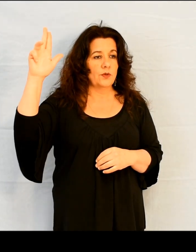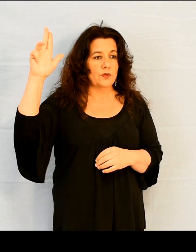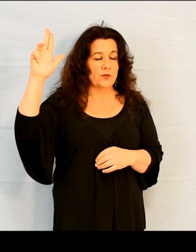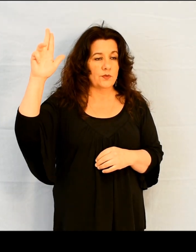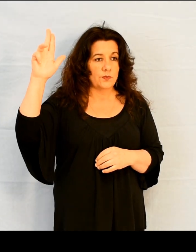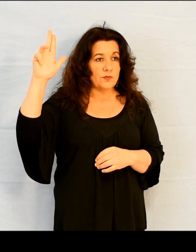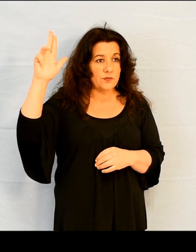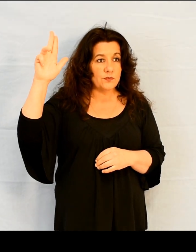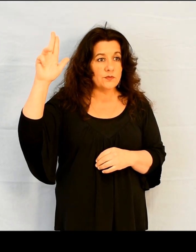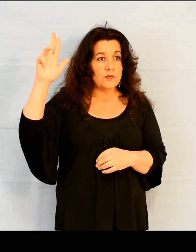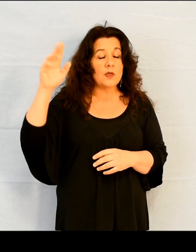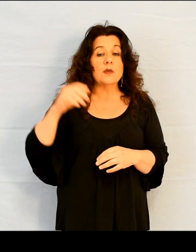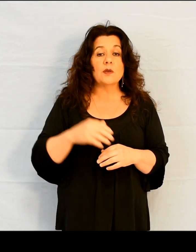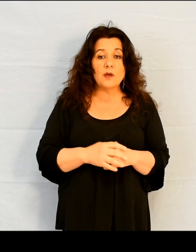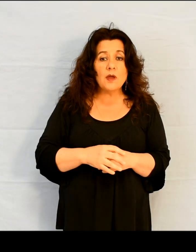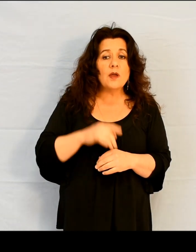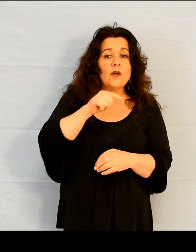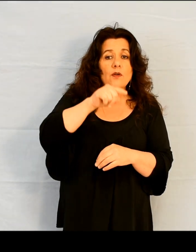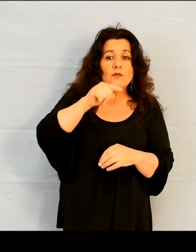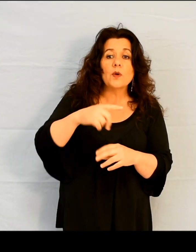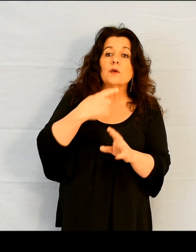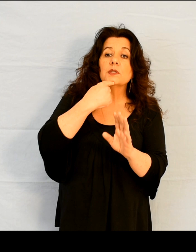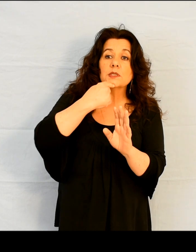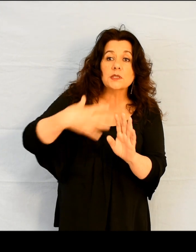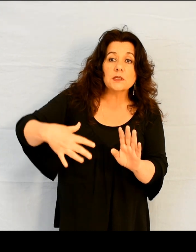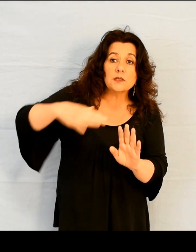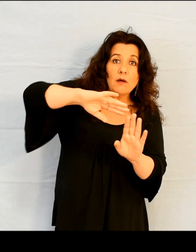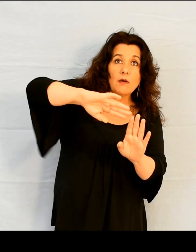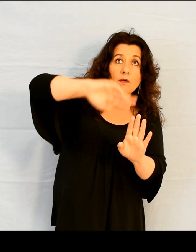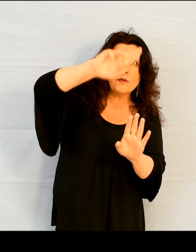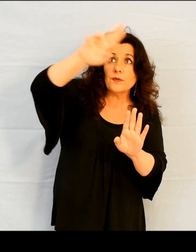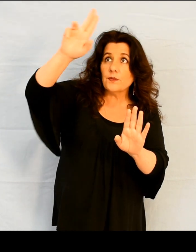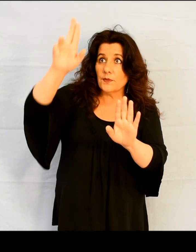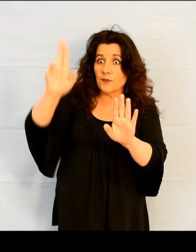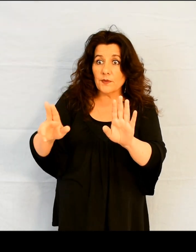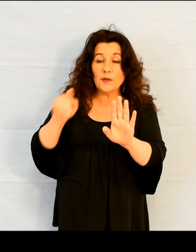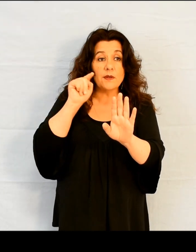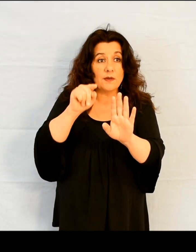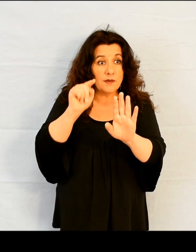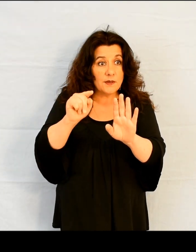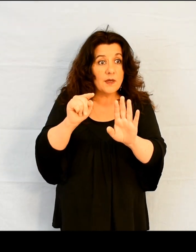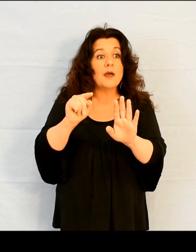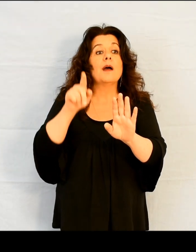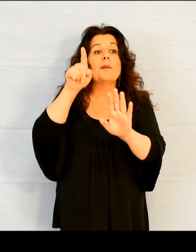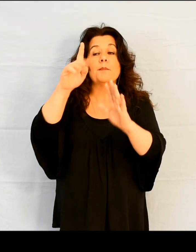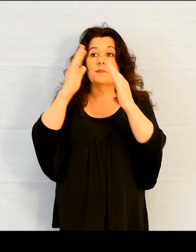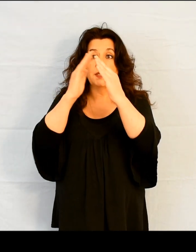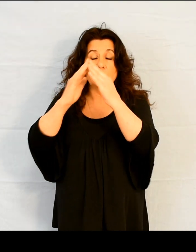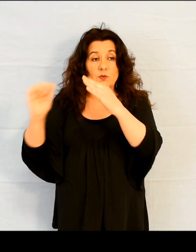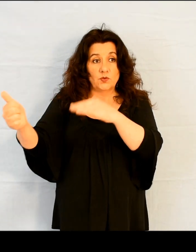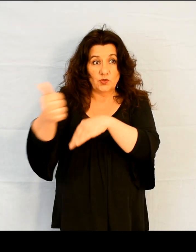Le sang sera pour vous un signe sur les maisons où vous serez.